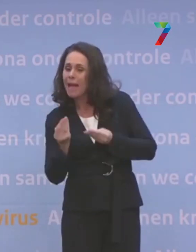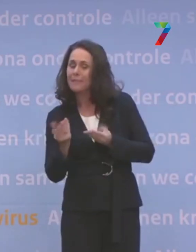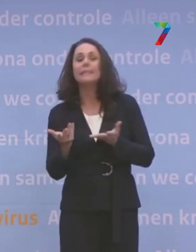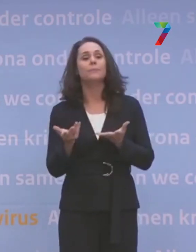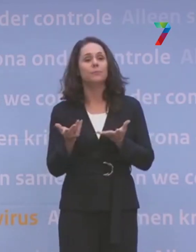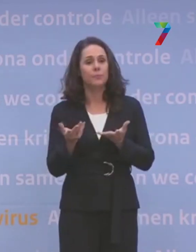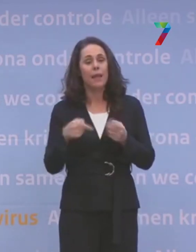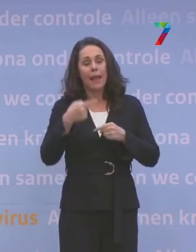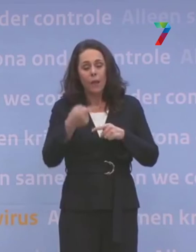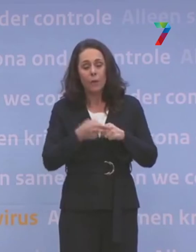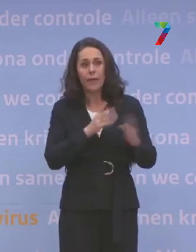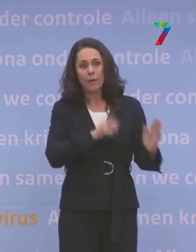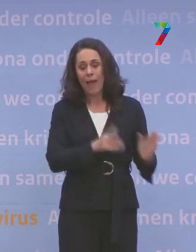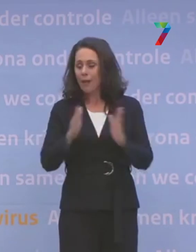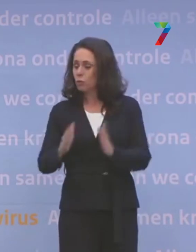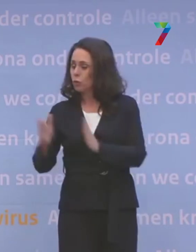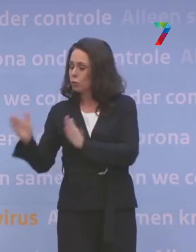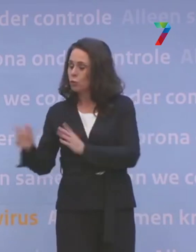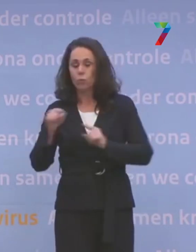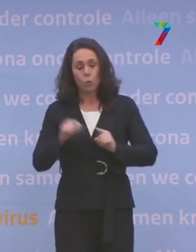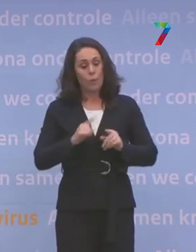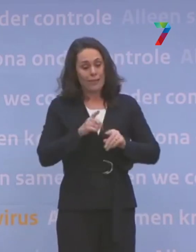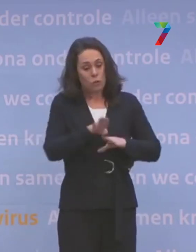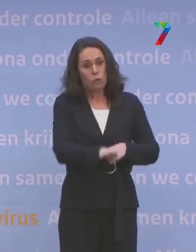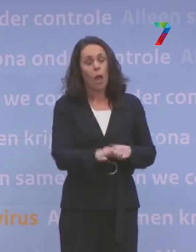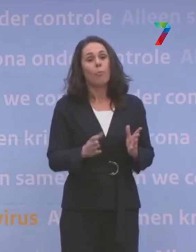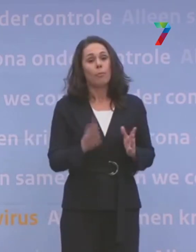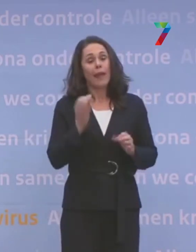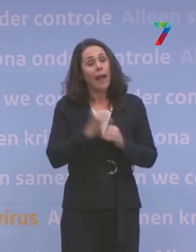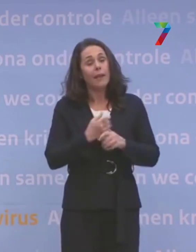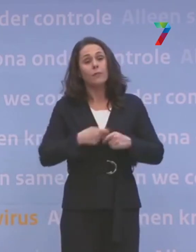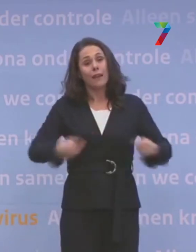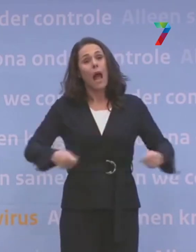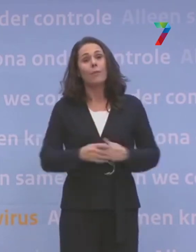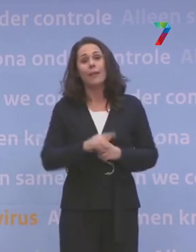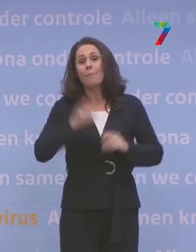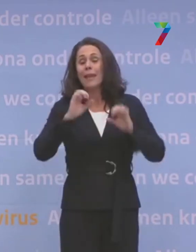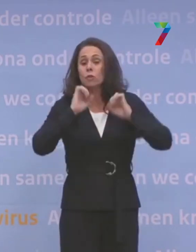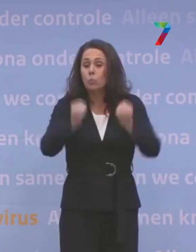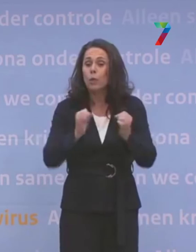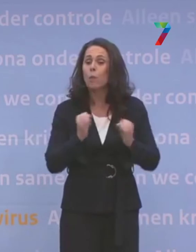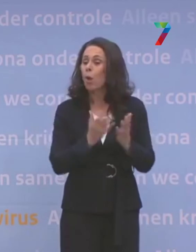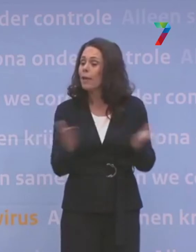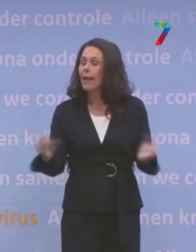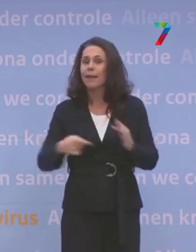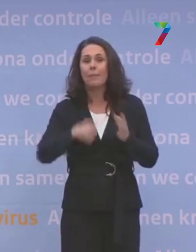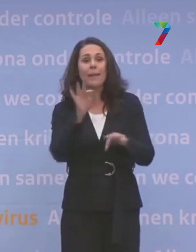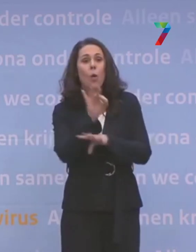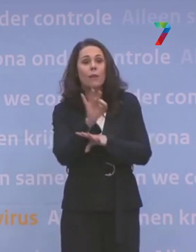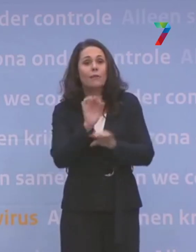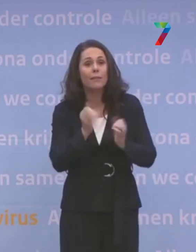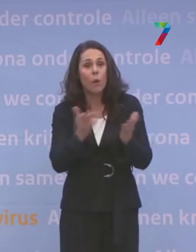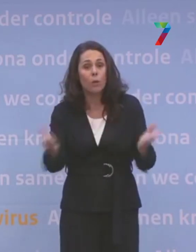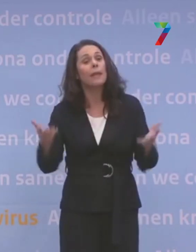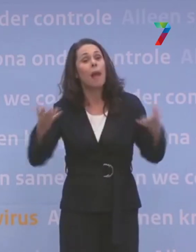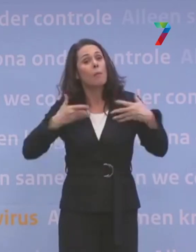doen, fasegewijs. Nou, dit is nu een stap die we kunnen zetten. Dit is echt een verruiming. Meer sportmogelijkheden, meer onderwijsmogelijkheden. Ik ben blij